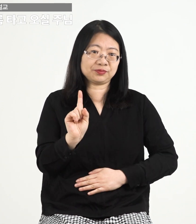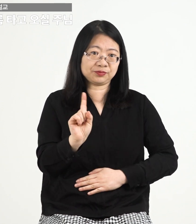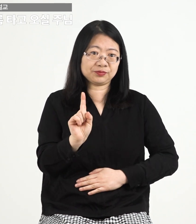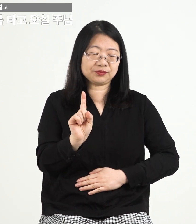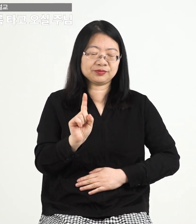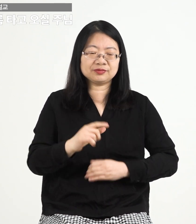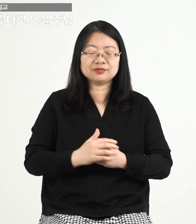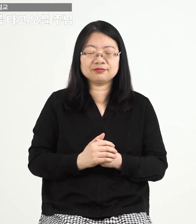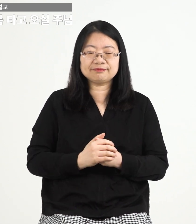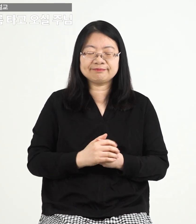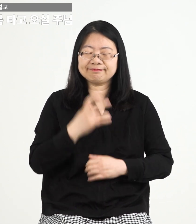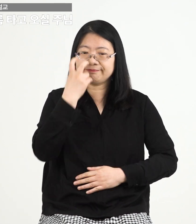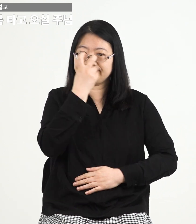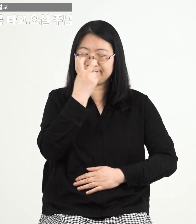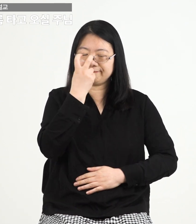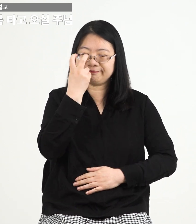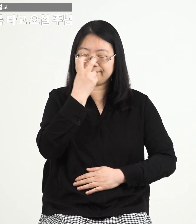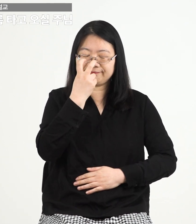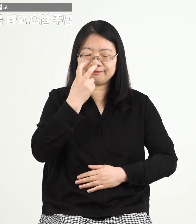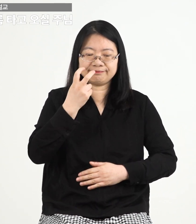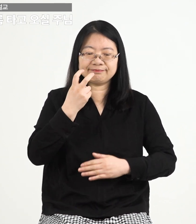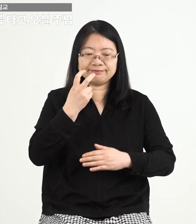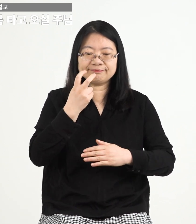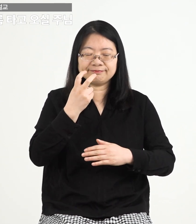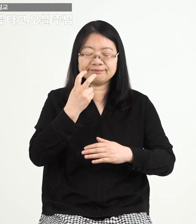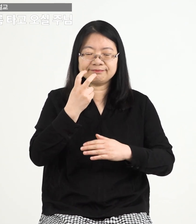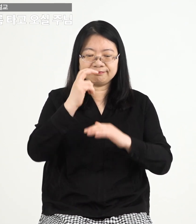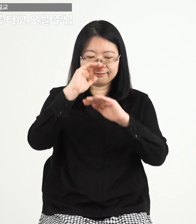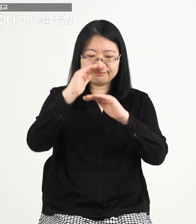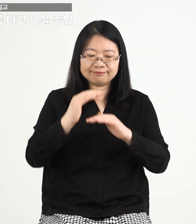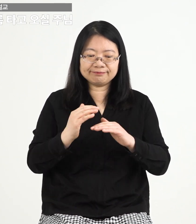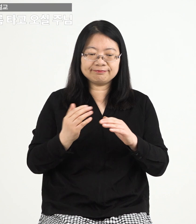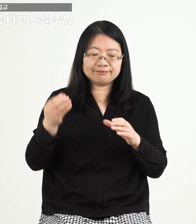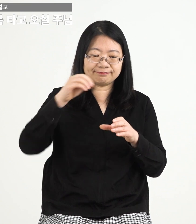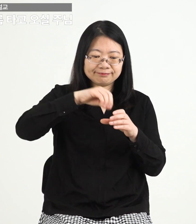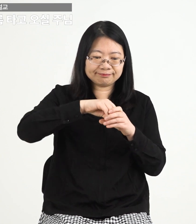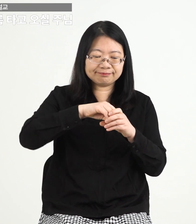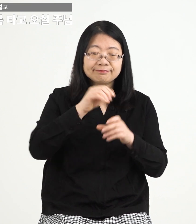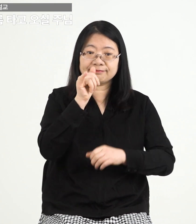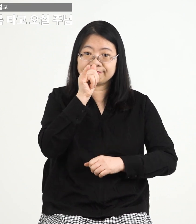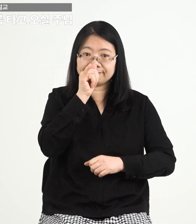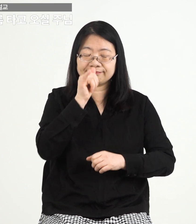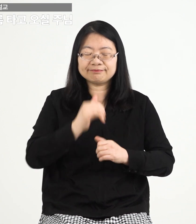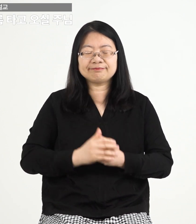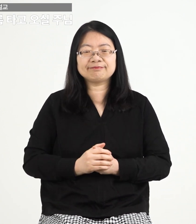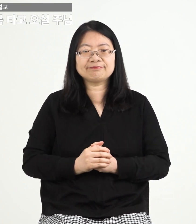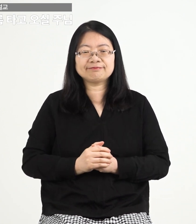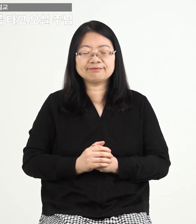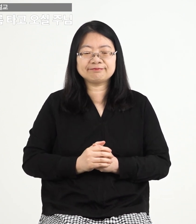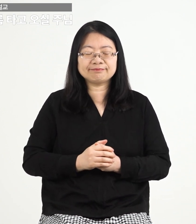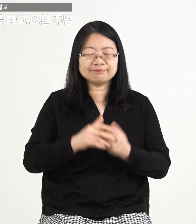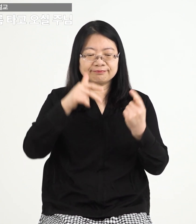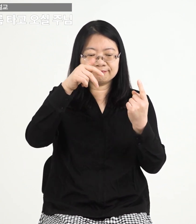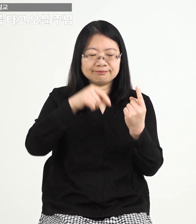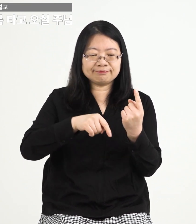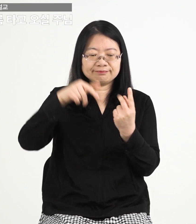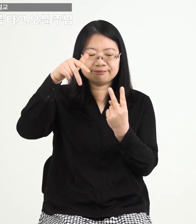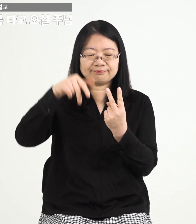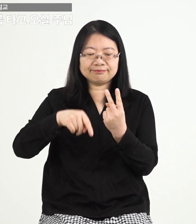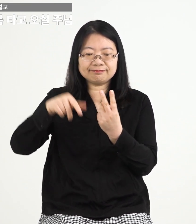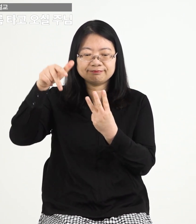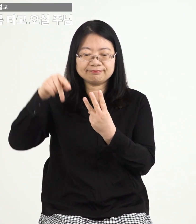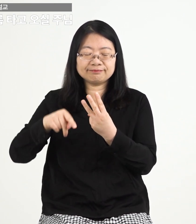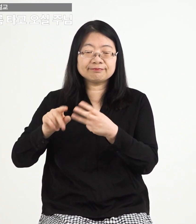대한 고찰이 깊게 녹아져 있는 본문입니다. 그래서 한 주 한 주, 이제